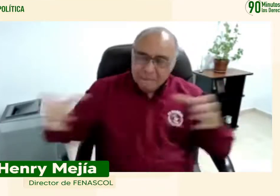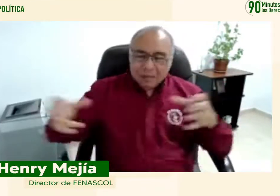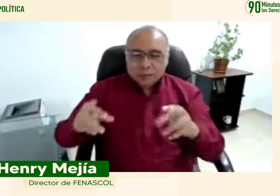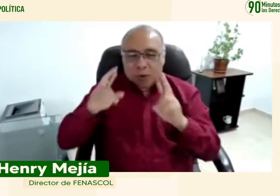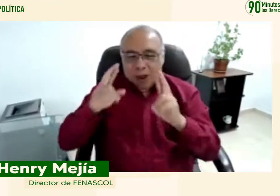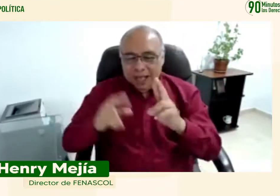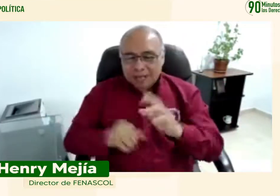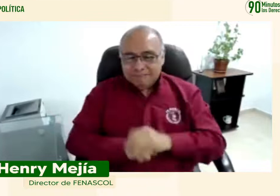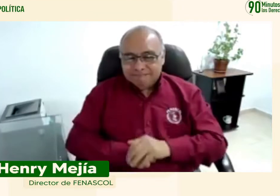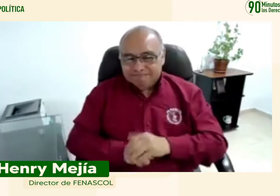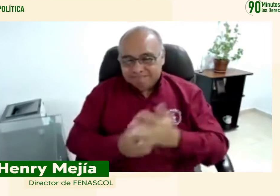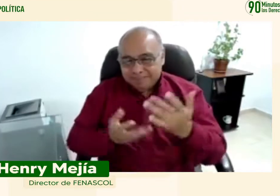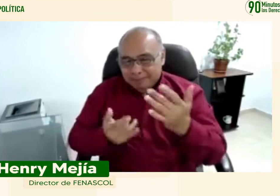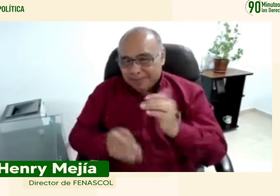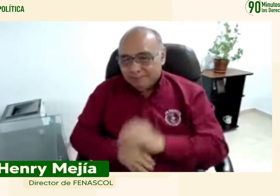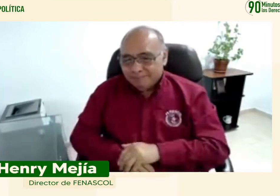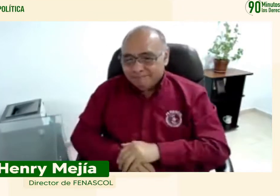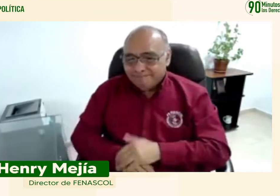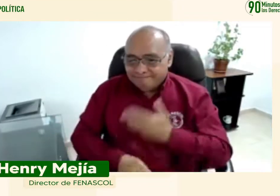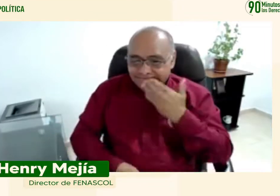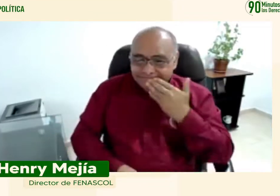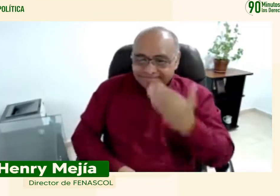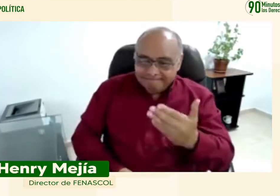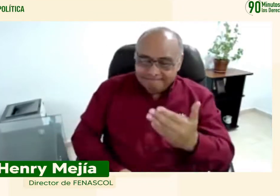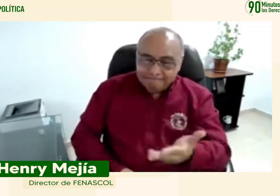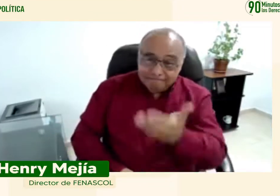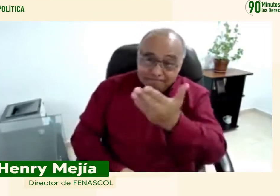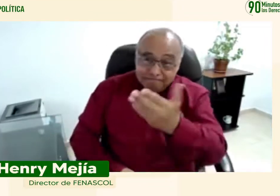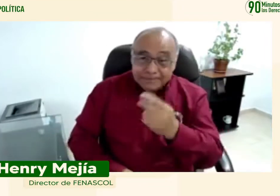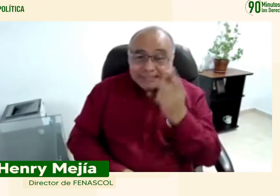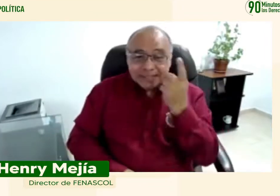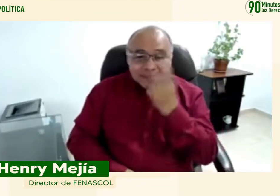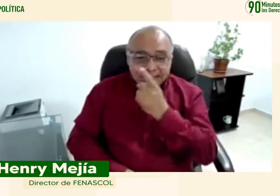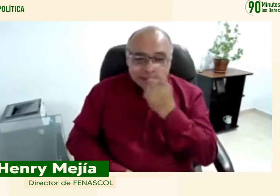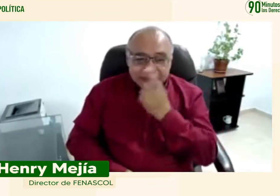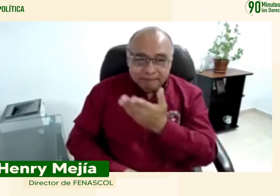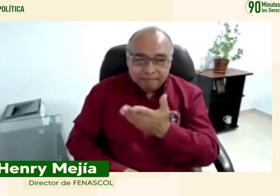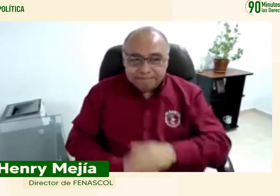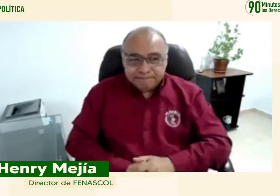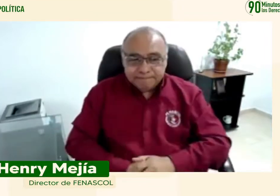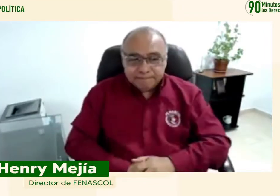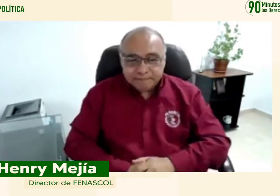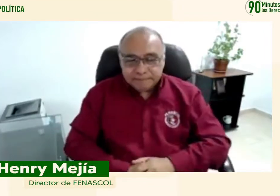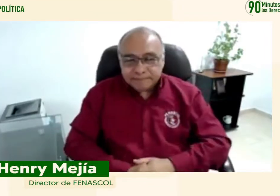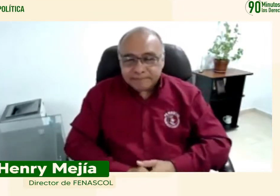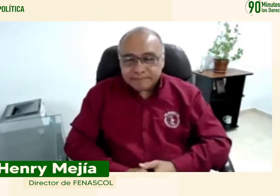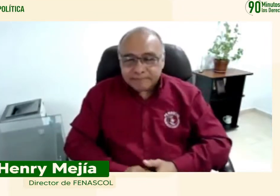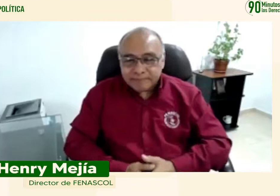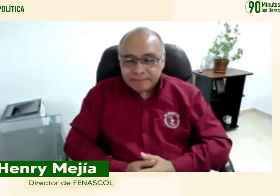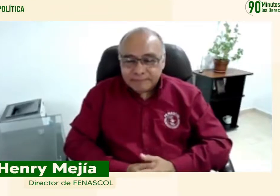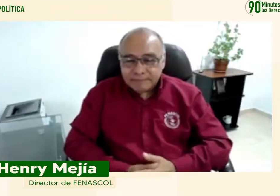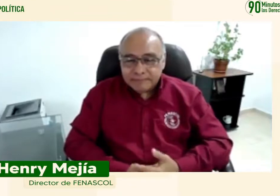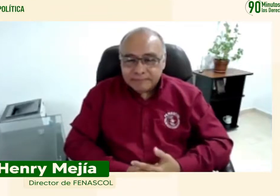fue muchas personas y esperamos que esta vez sean muchísimas más entonces muchísimas gracias sin that s do la palabra